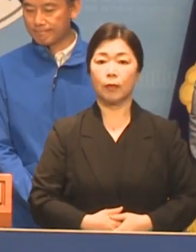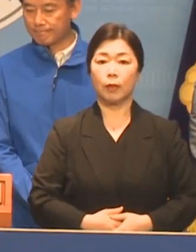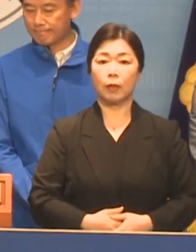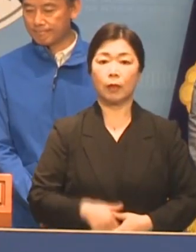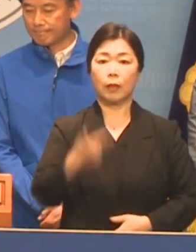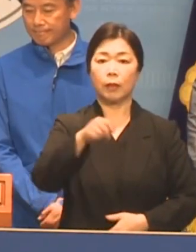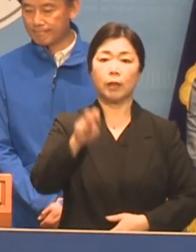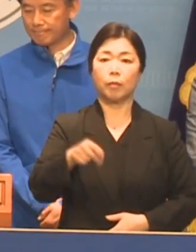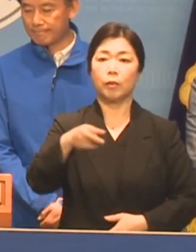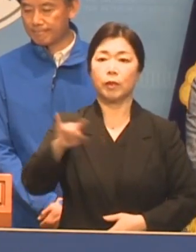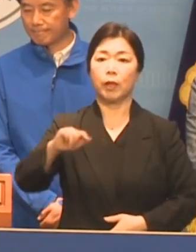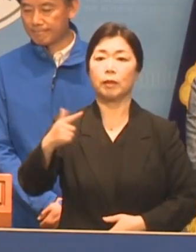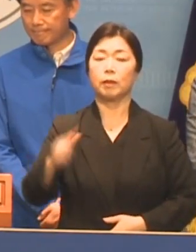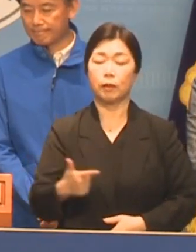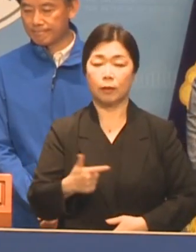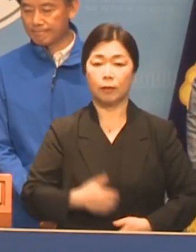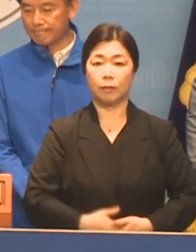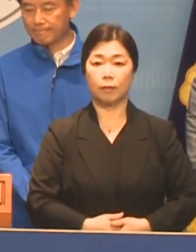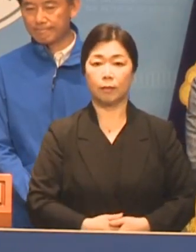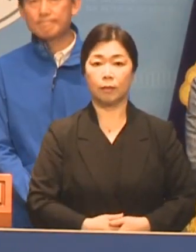김세진 과장입니다.